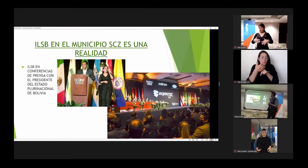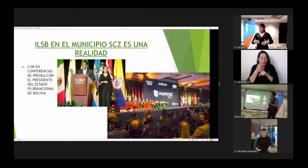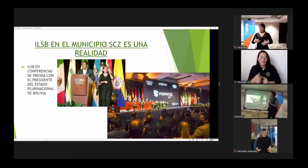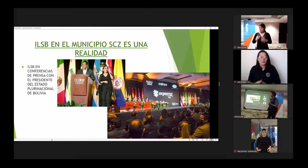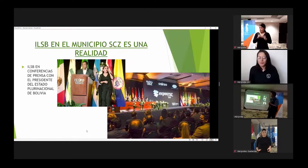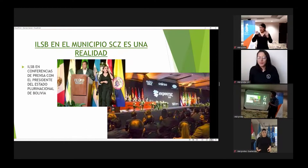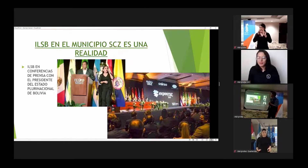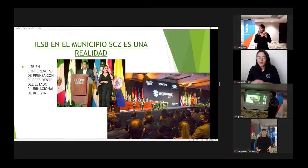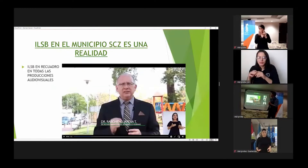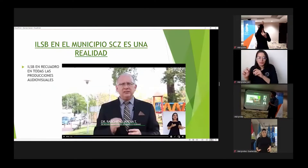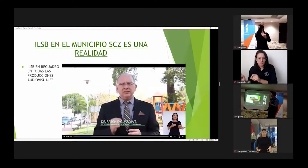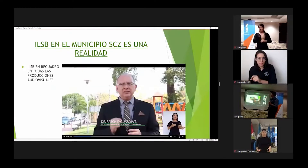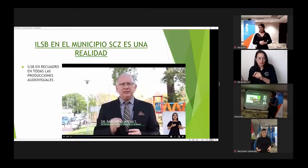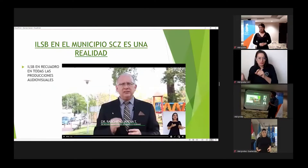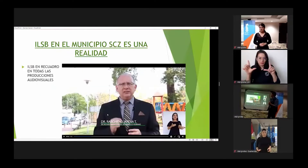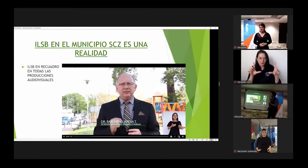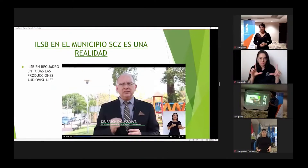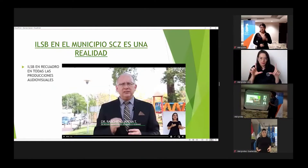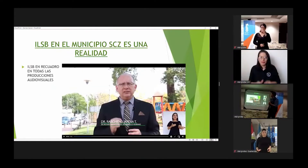La siguiente lámina.